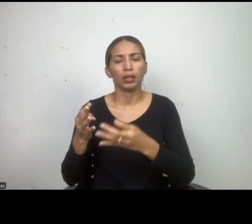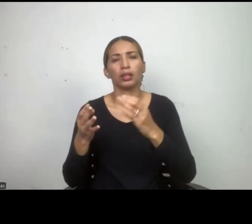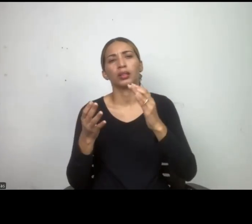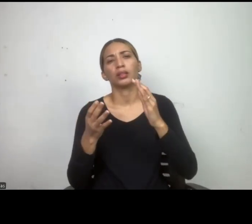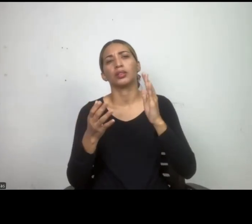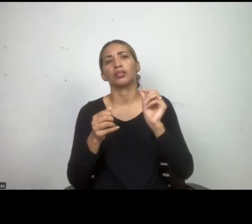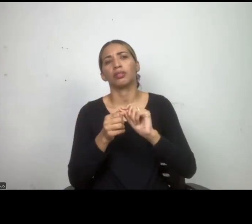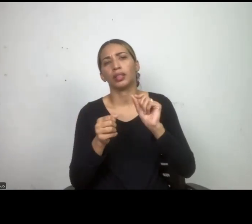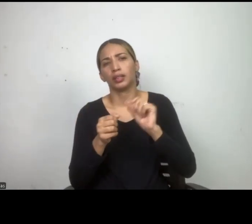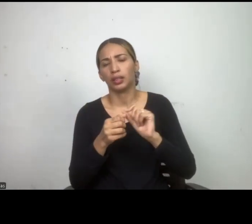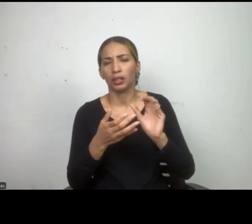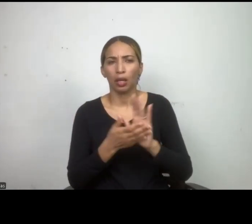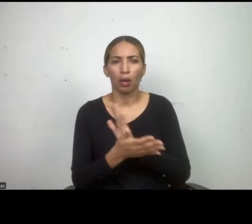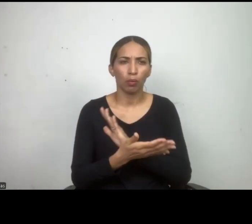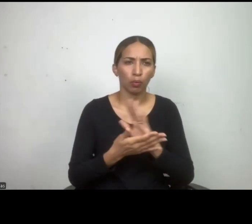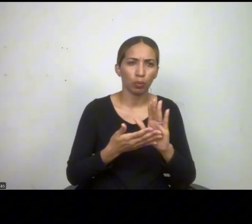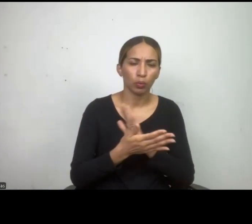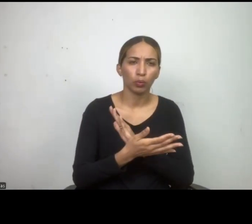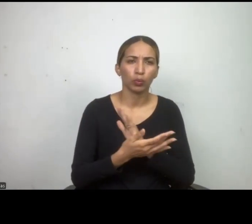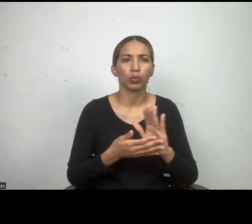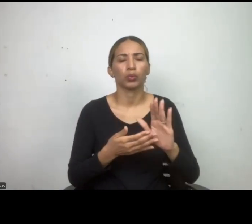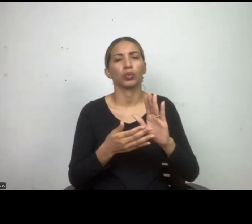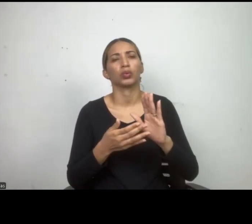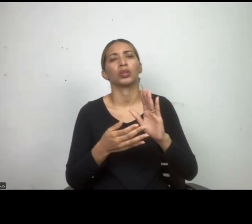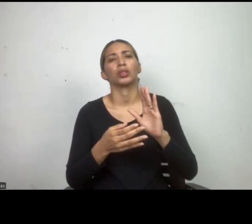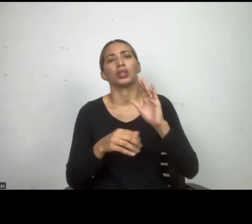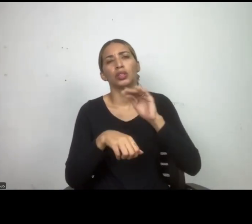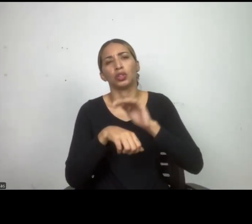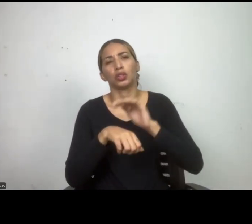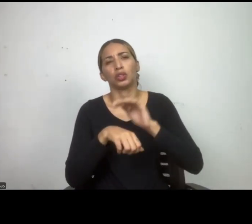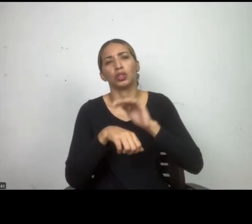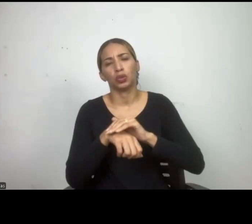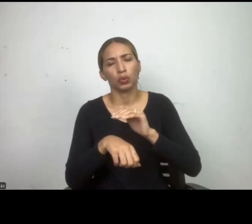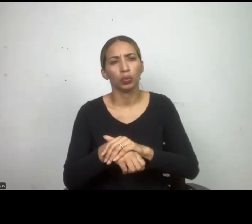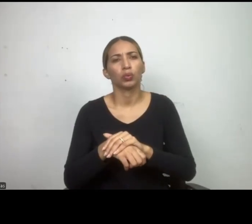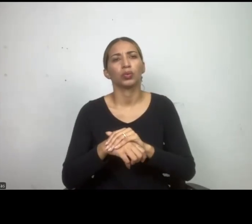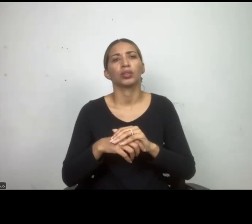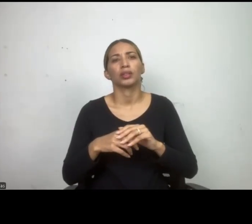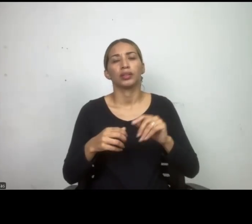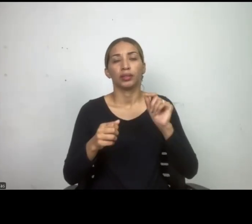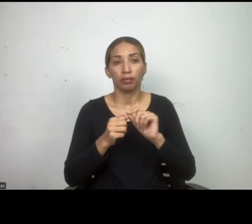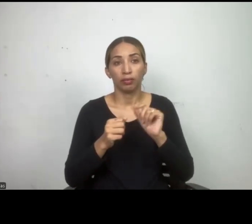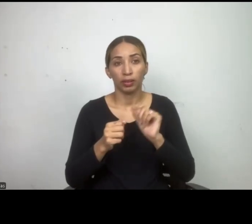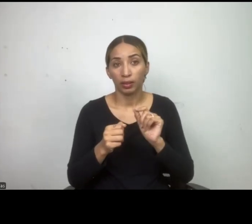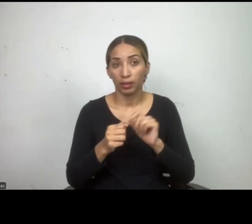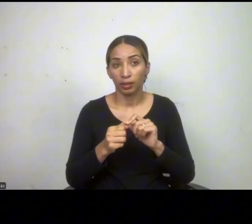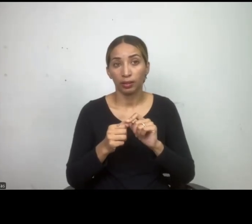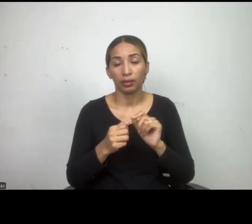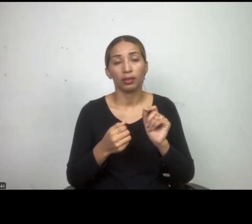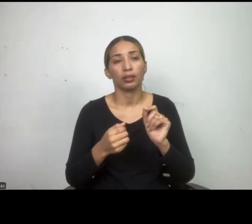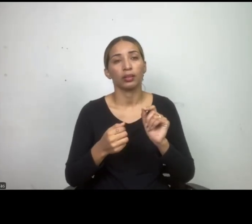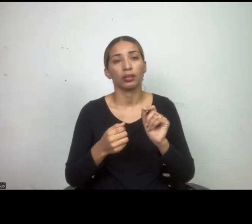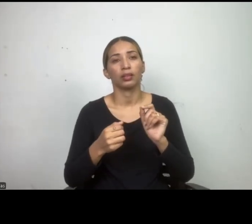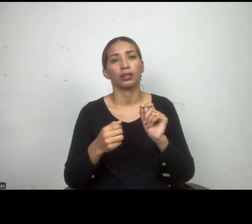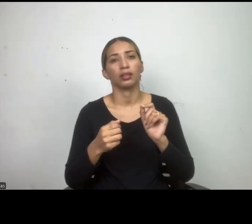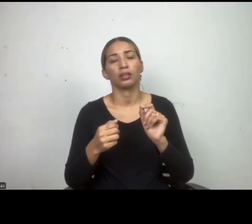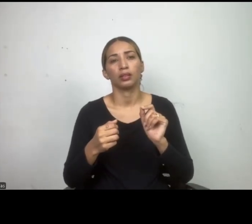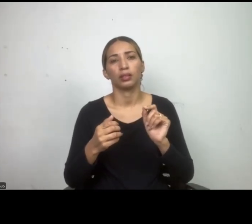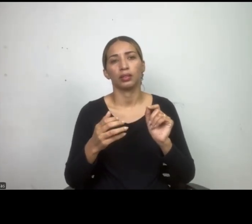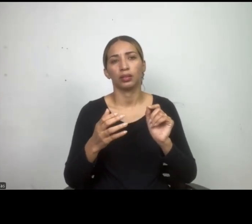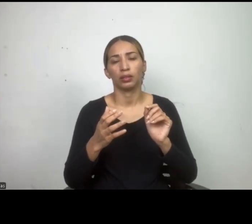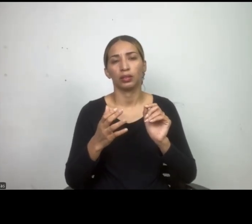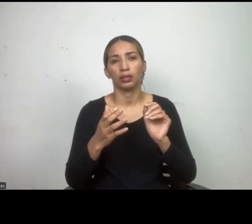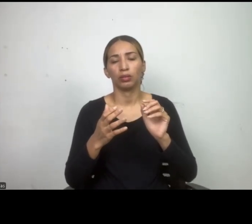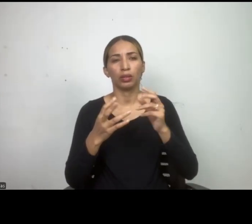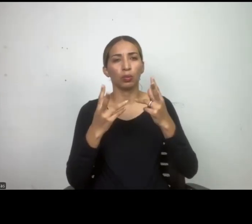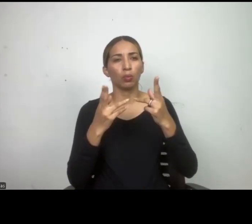práticas coercitivas e de isolamento, reproduzindo aquele modelo asilar e alienante do hospital psiquiátrico,